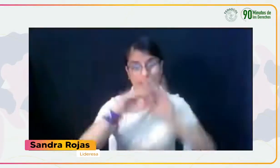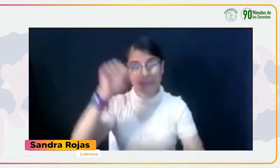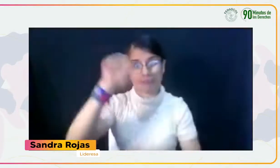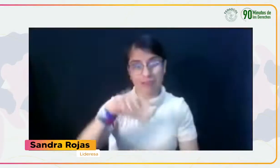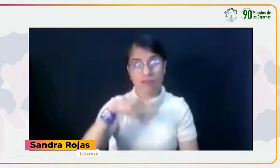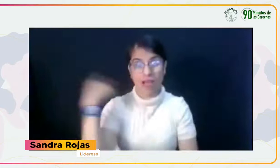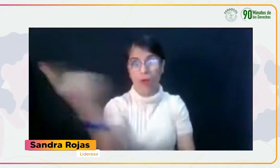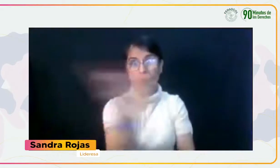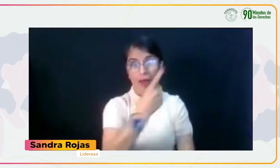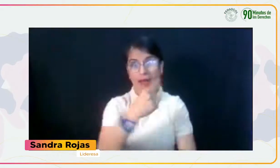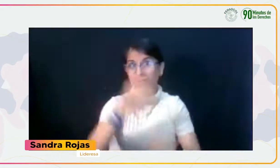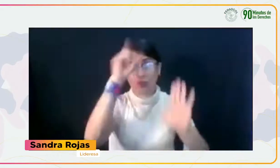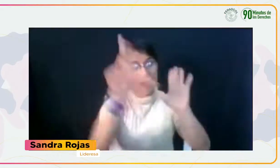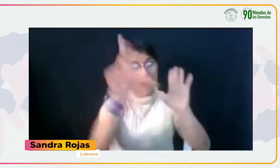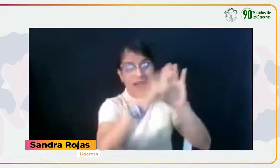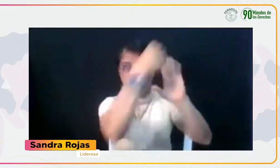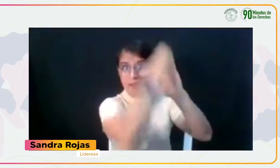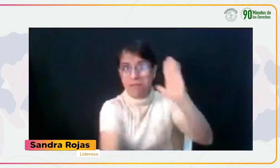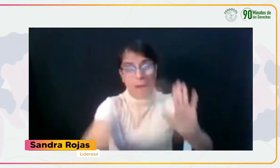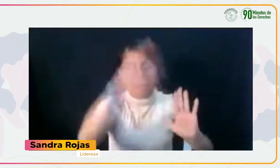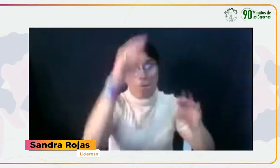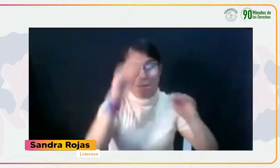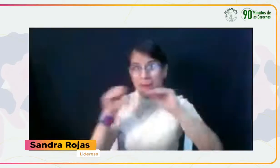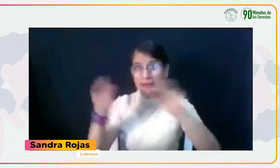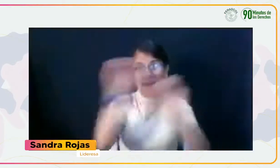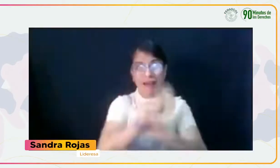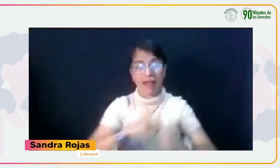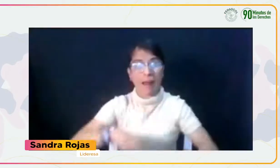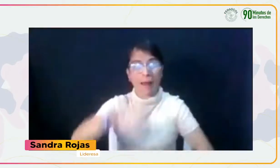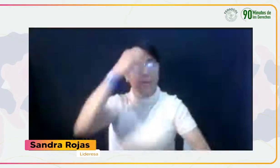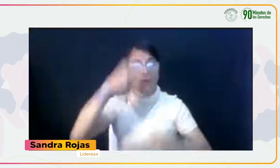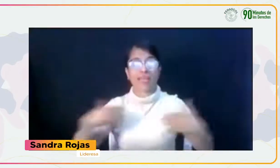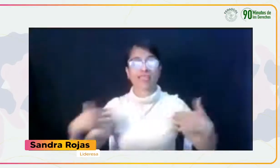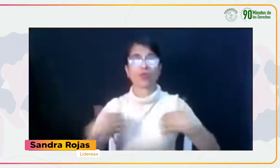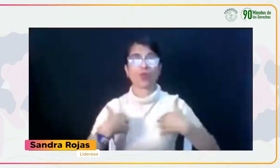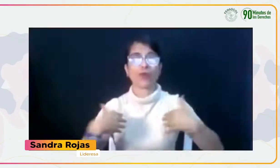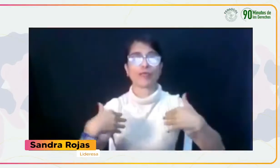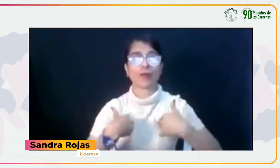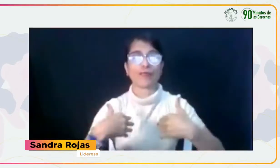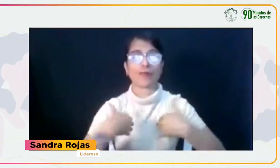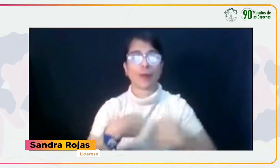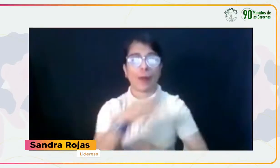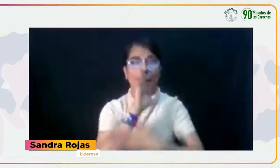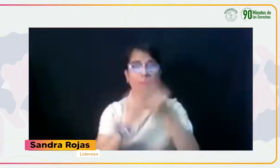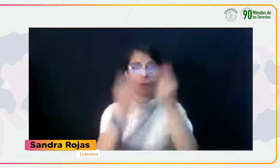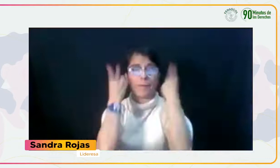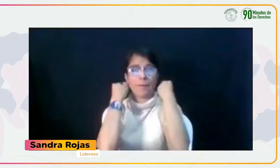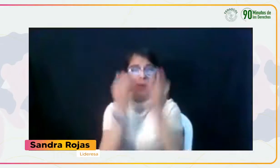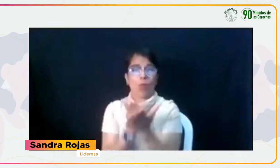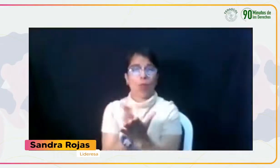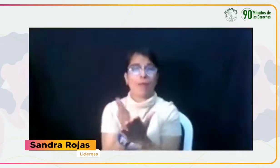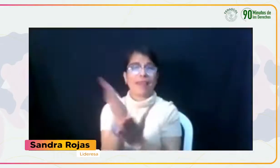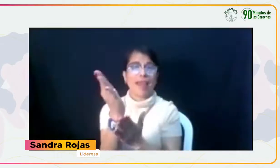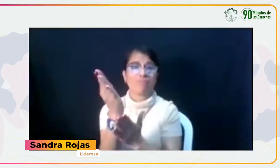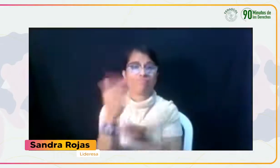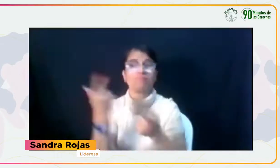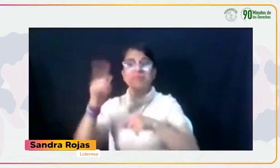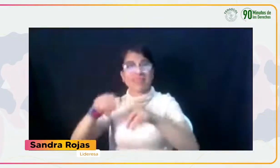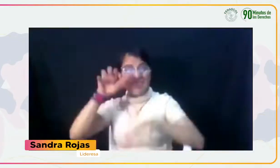sordas, para que puedan participar en igualdad de condiciones, porque no hay conocimiento sobre esto y están siendo víctimas y siguen